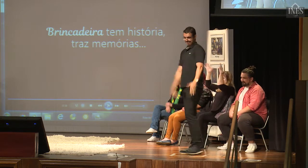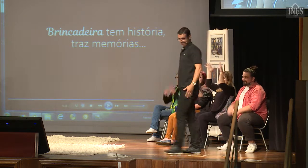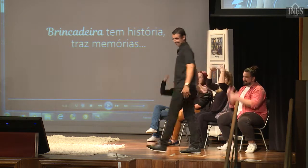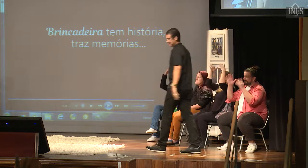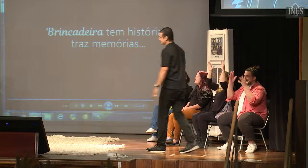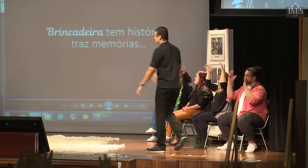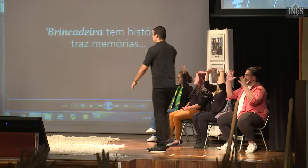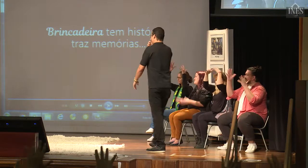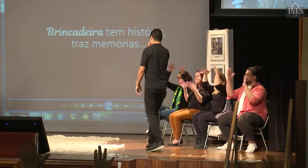Obrigado.